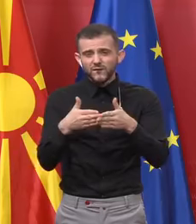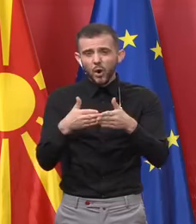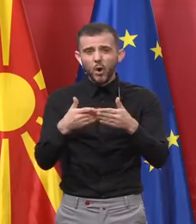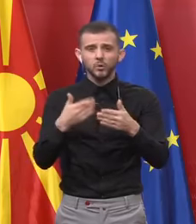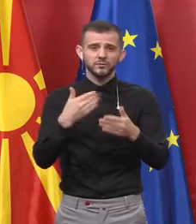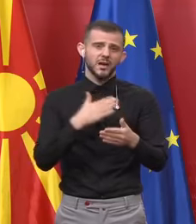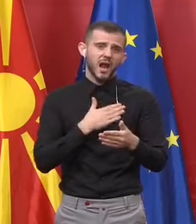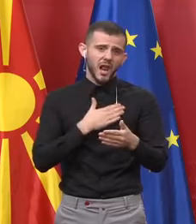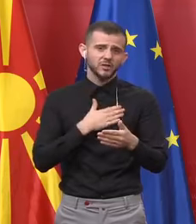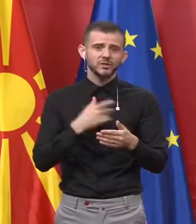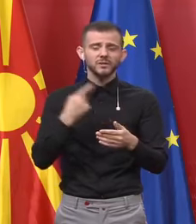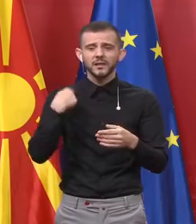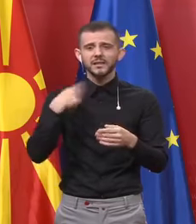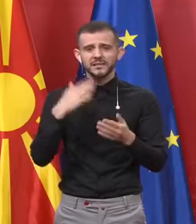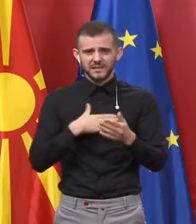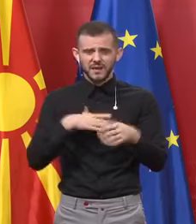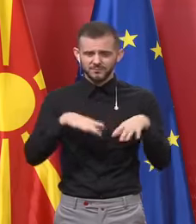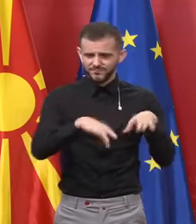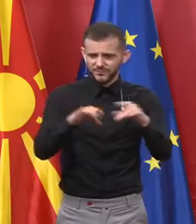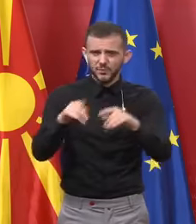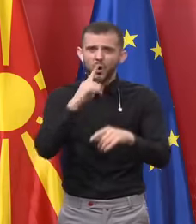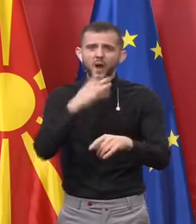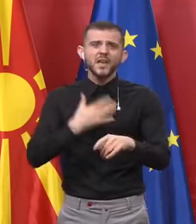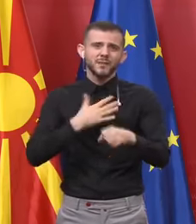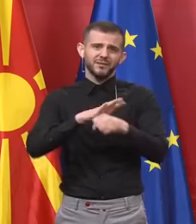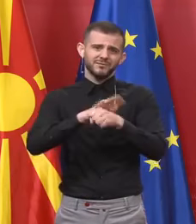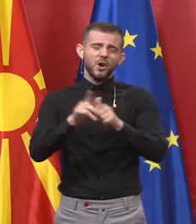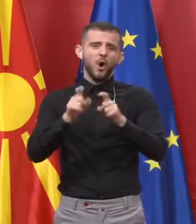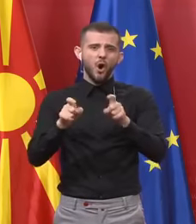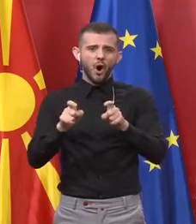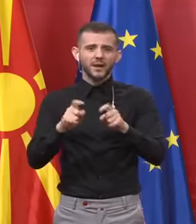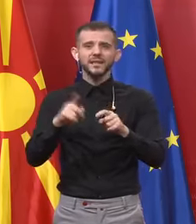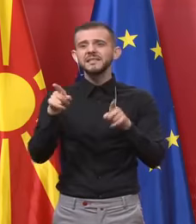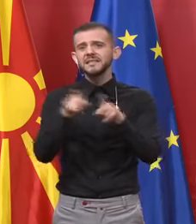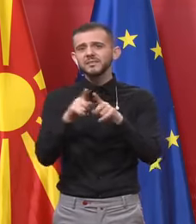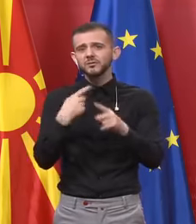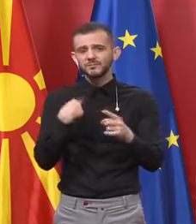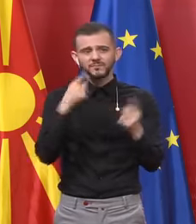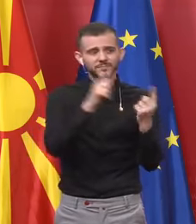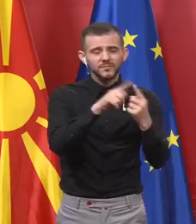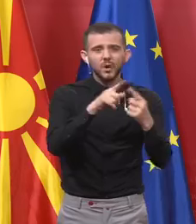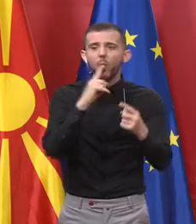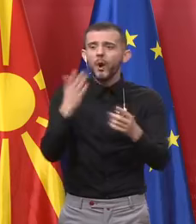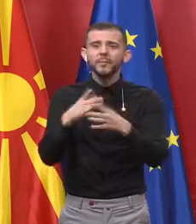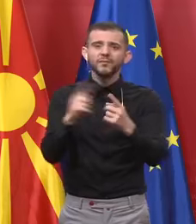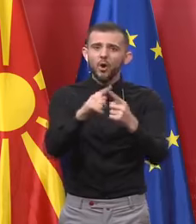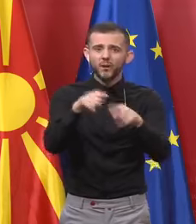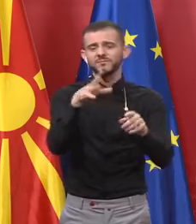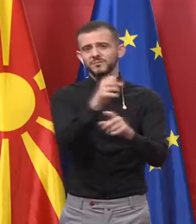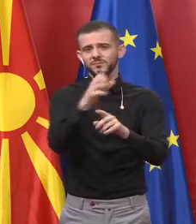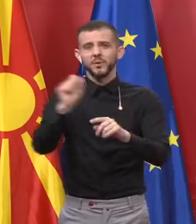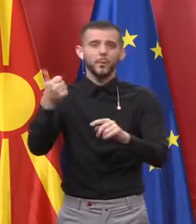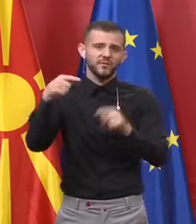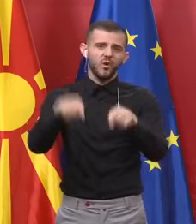останати делови да се откријат заразените, тие со симптоми и да се идентификуваат нивните примарни контакти.